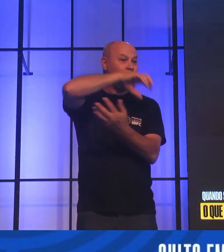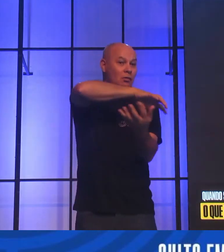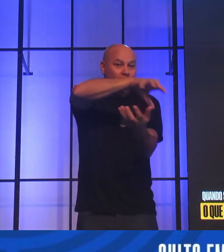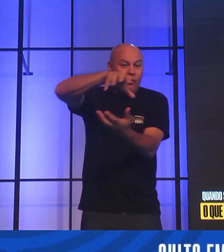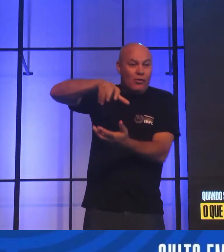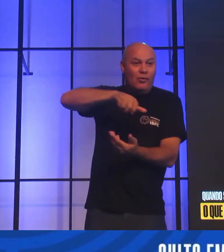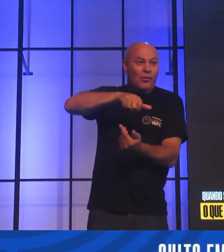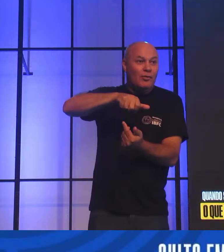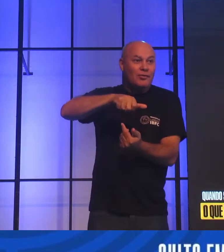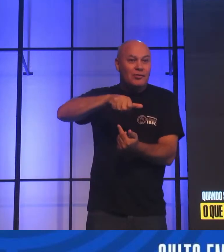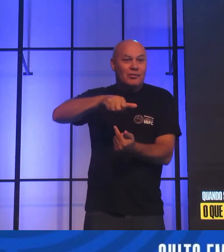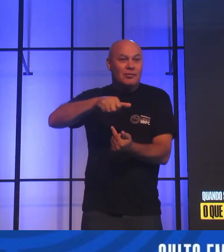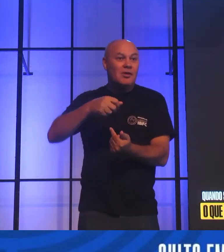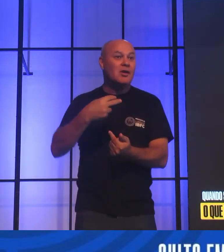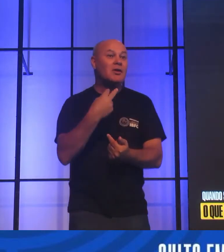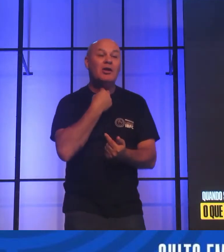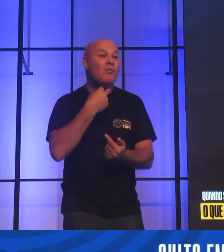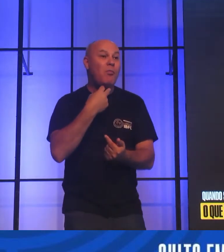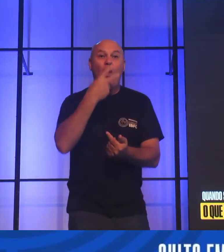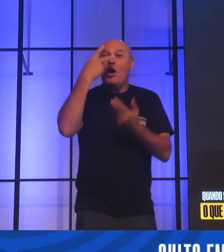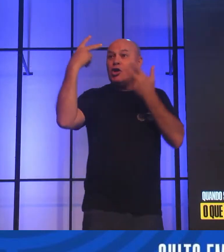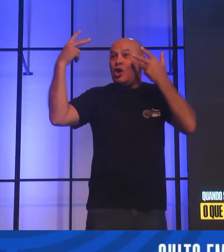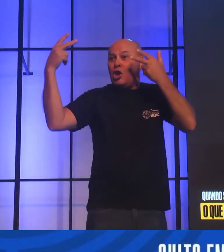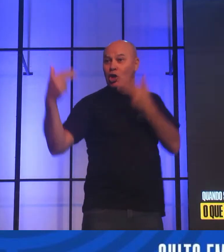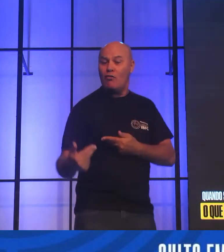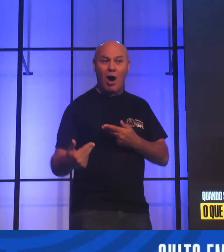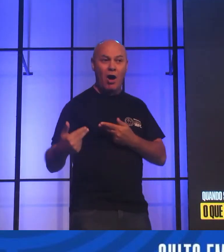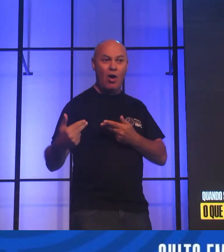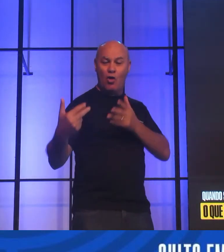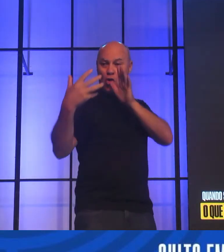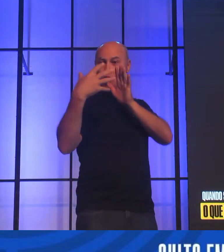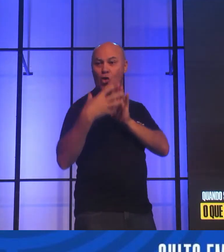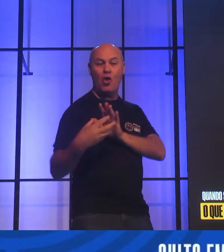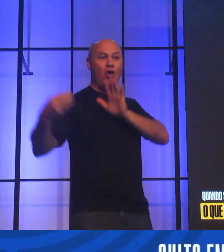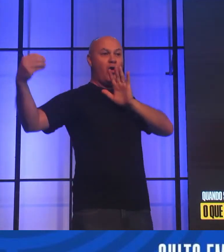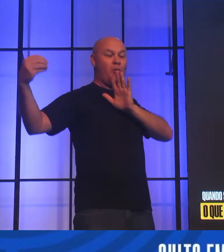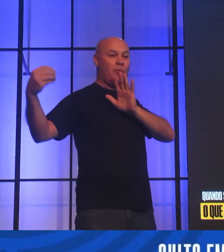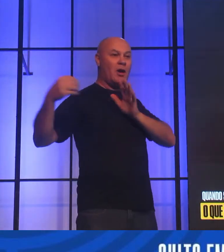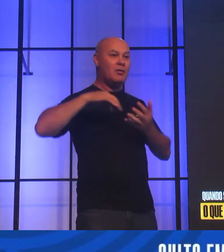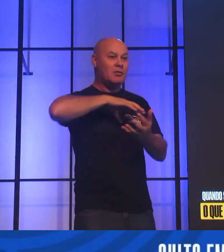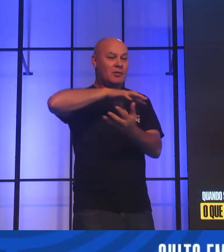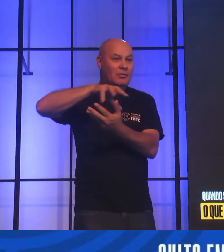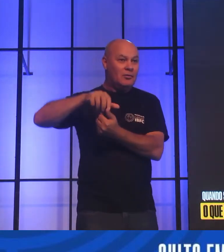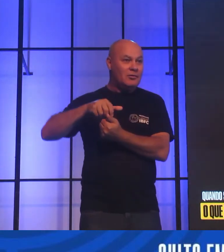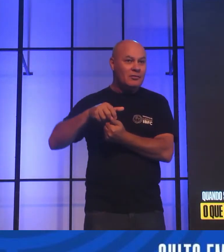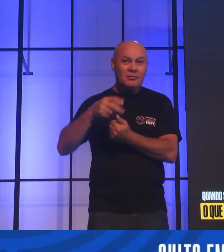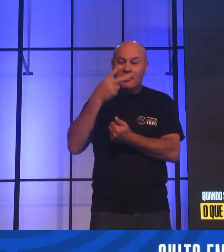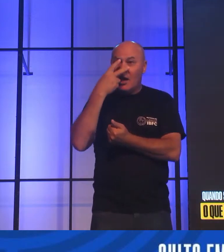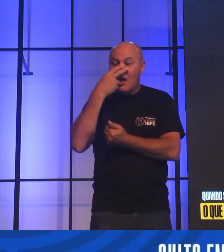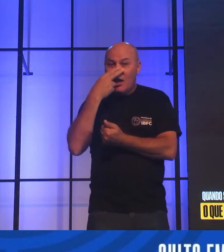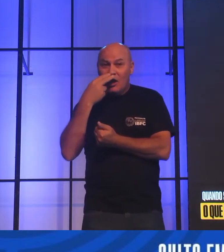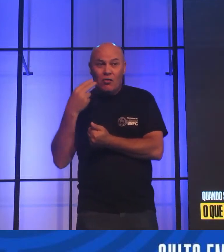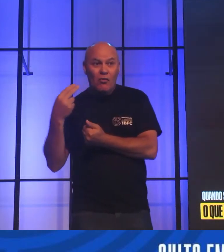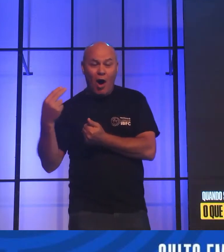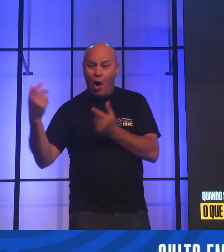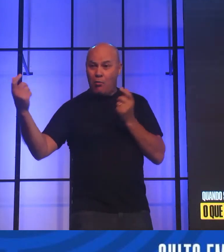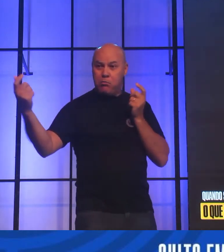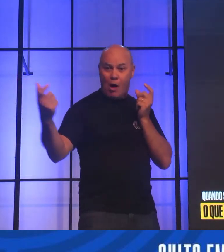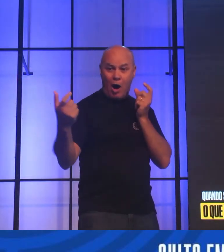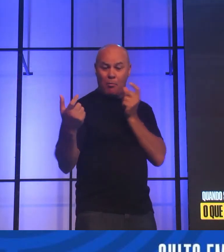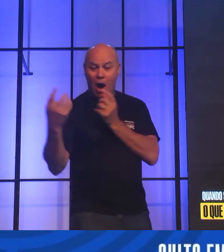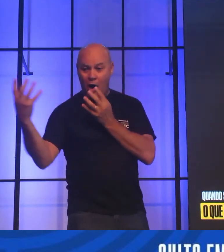reações não podem ser como a reação de todo mundo. É isso que Deus está dizendo. Por isso eu pergunto para você,